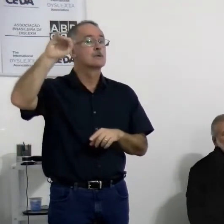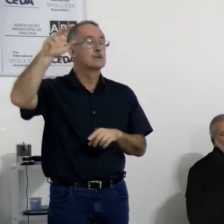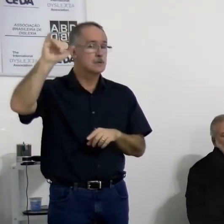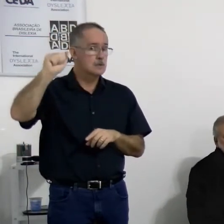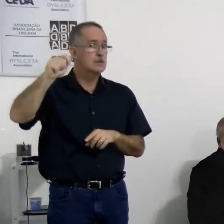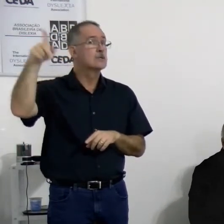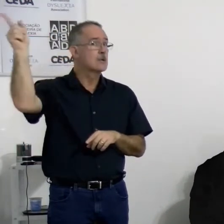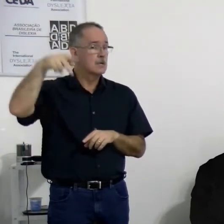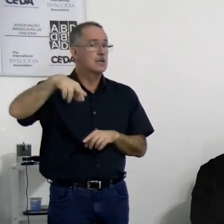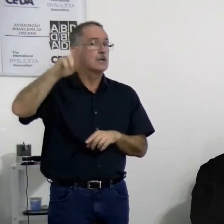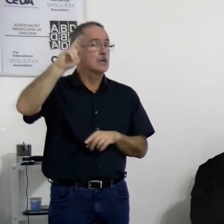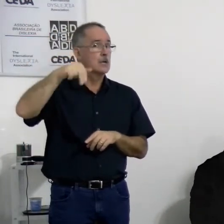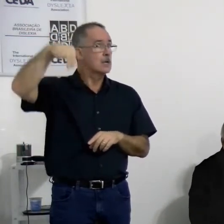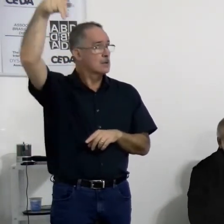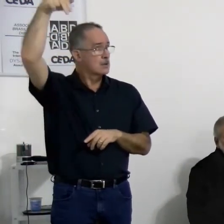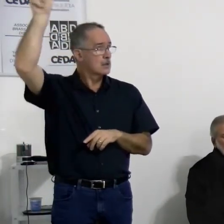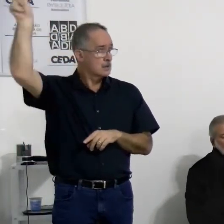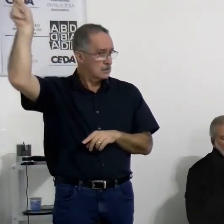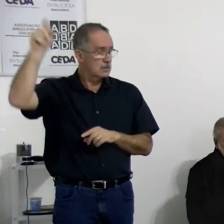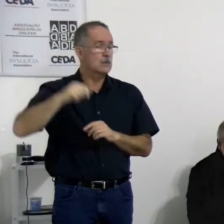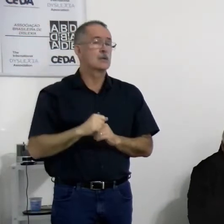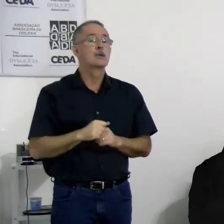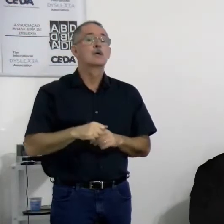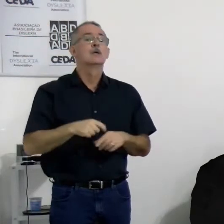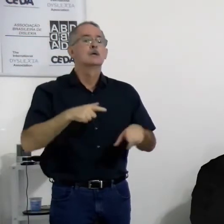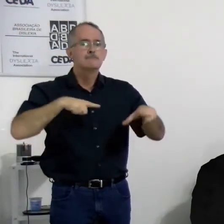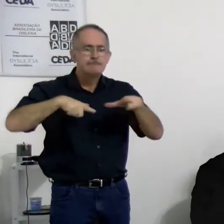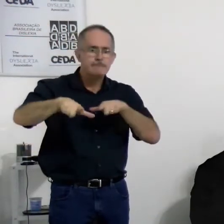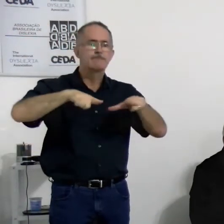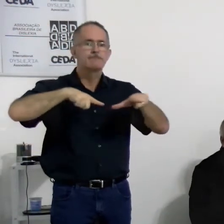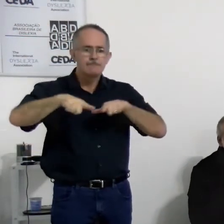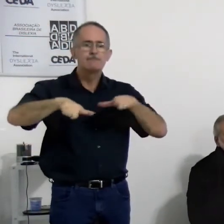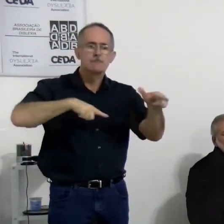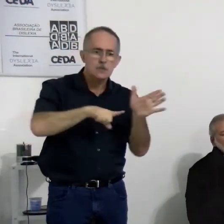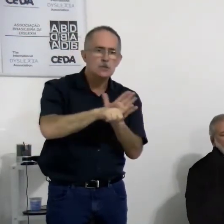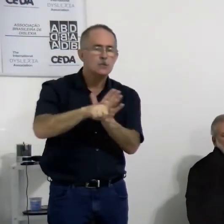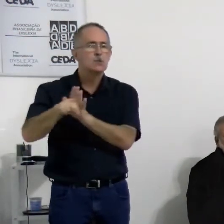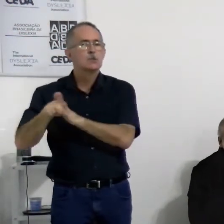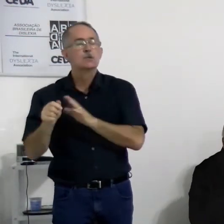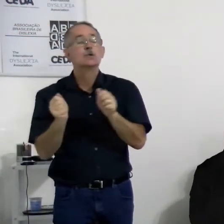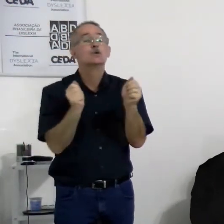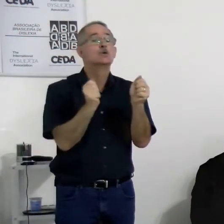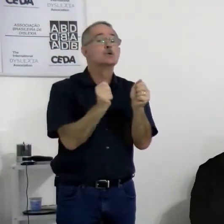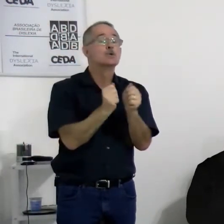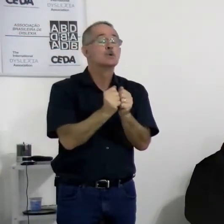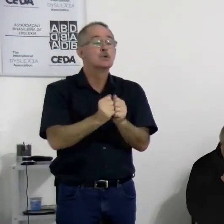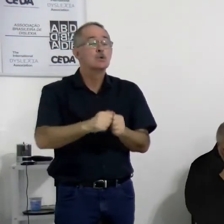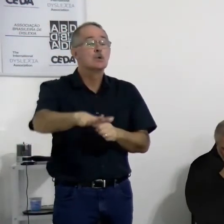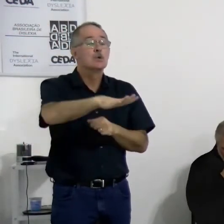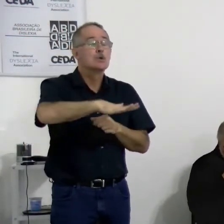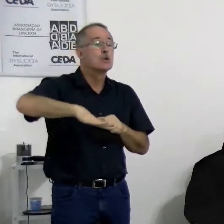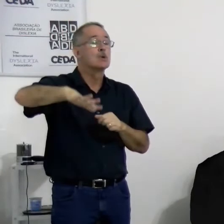do Rio Grande do Norte, em Natal, tem trabalhado bastante, muito produtivamente, com os preditores precoces